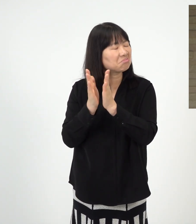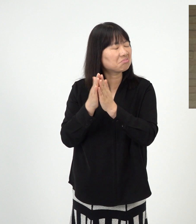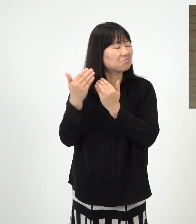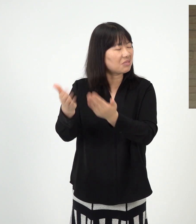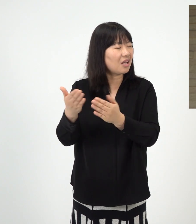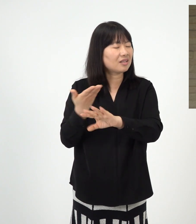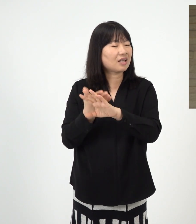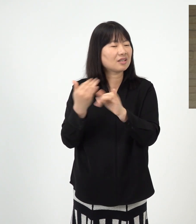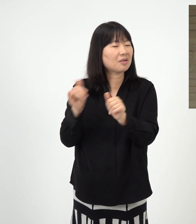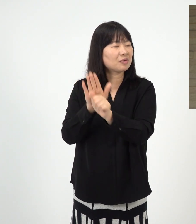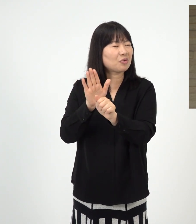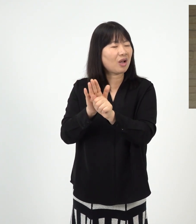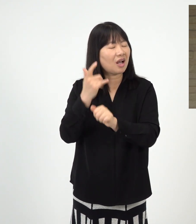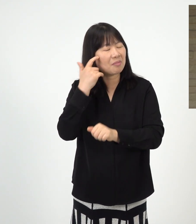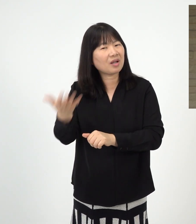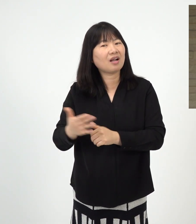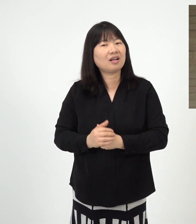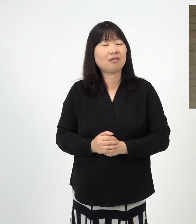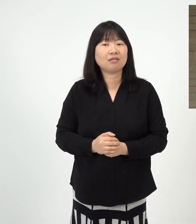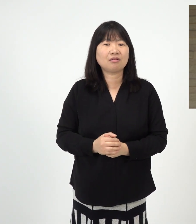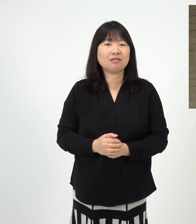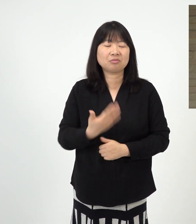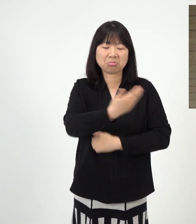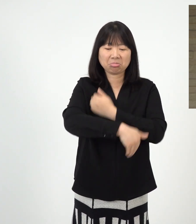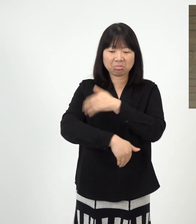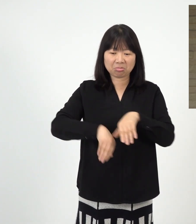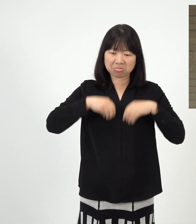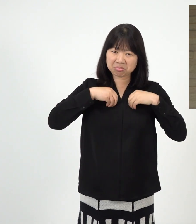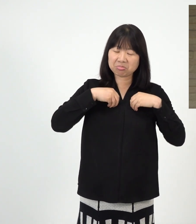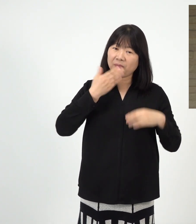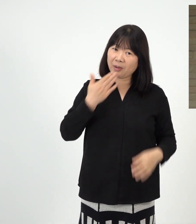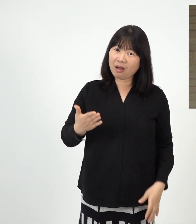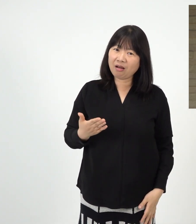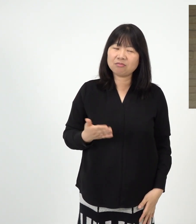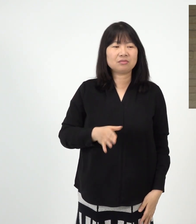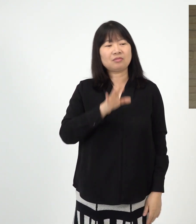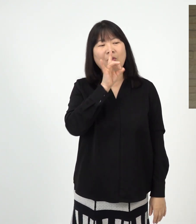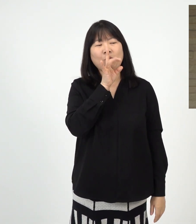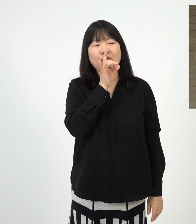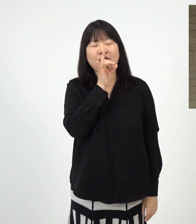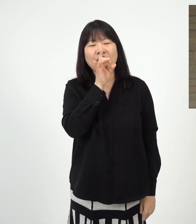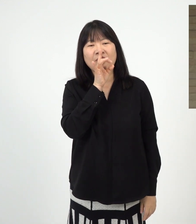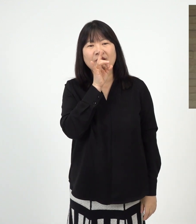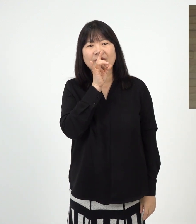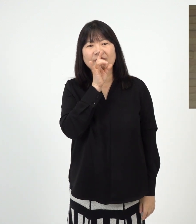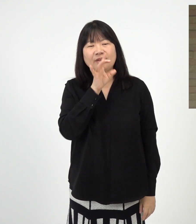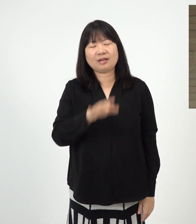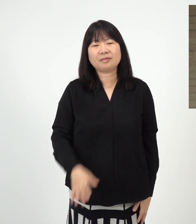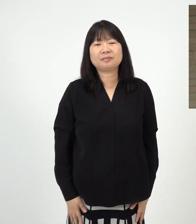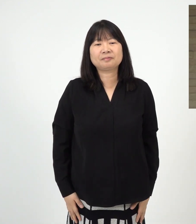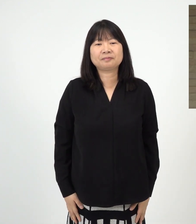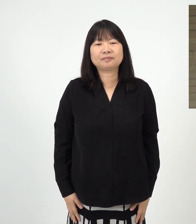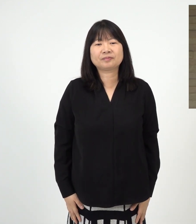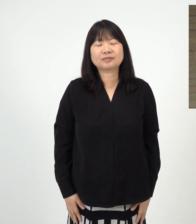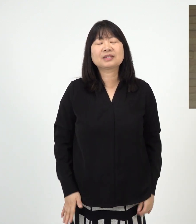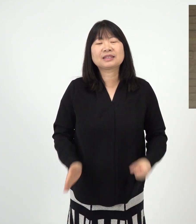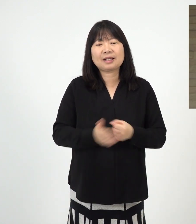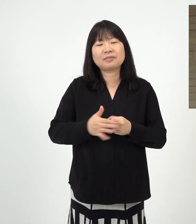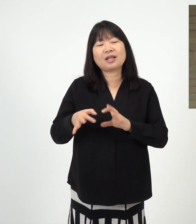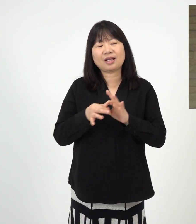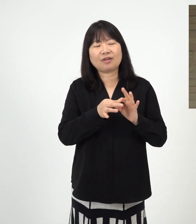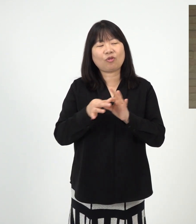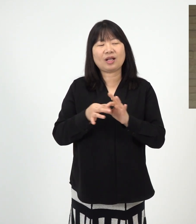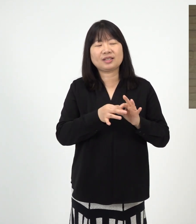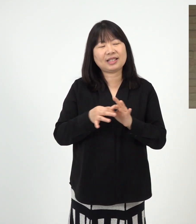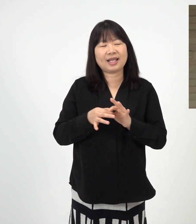딴 사람이 하겠지 뭐. 그럴 수 있나요? 그럴 수 없죠. 그러니까 이것은 뭐죠? 관계 문제예요.